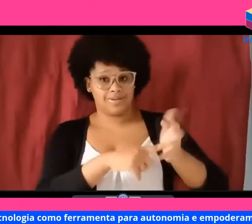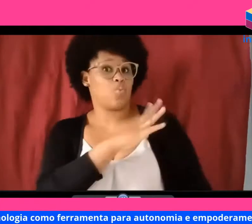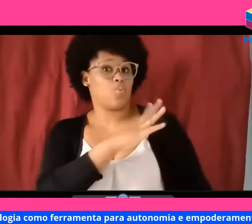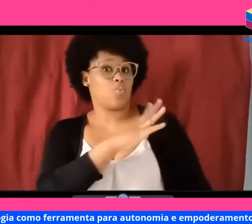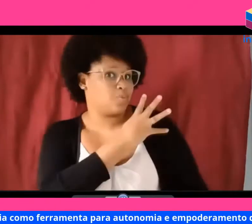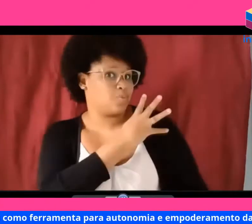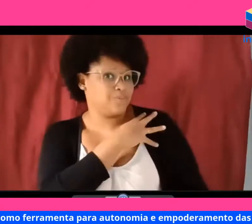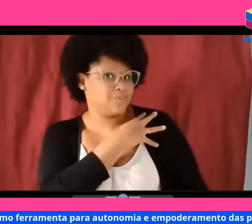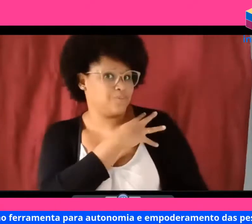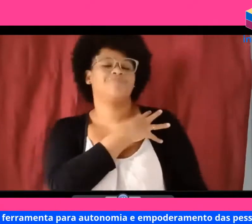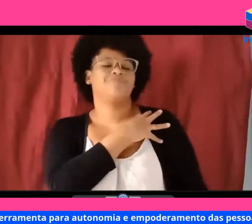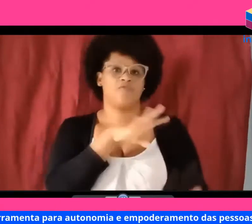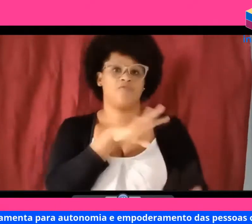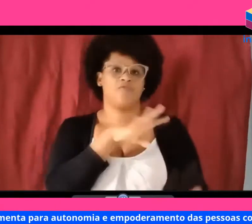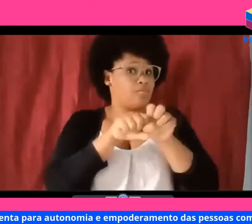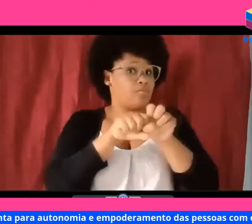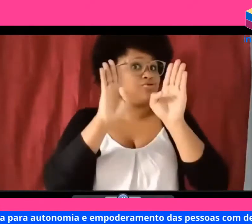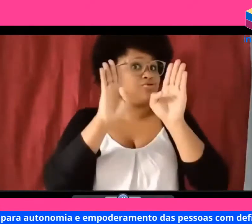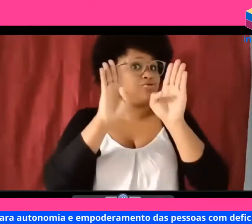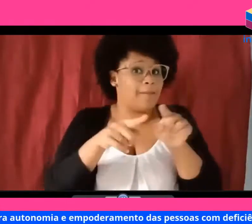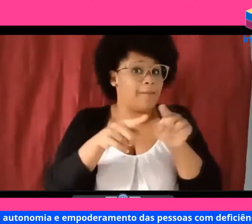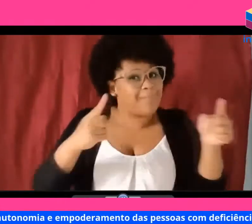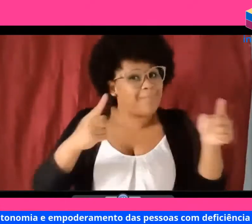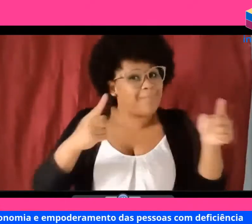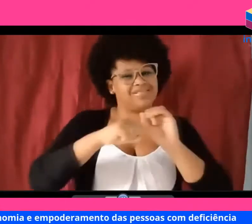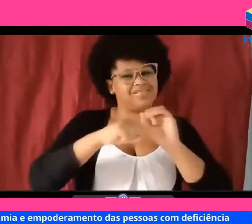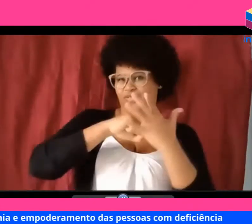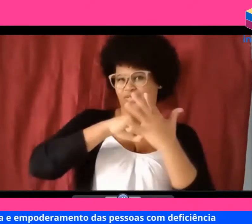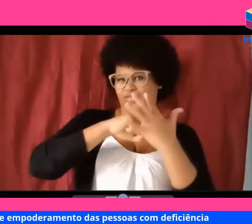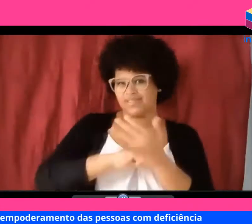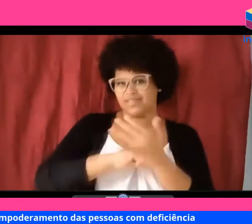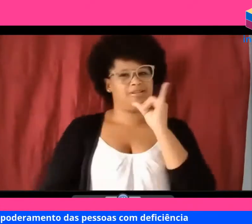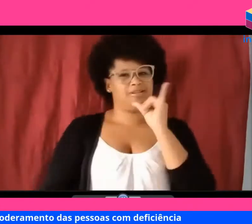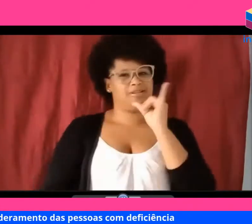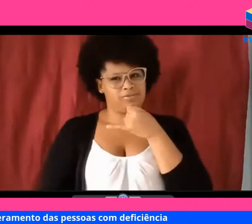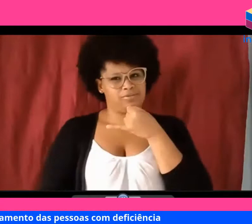Adriana, era bom você abrir o áudio e traduzir, porque o som não está saindo.